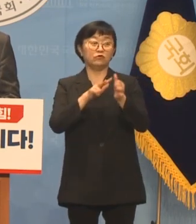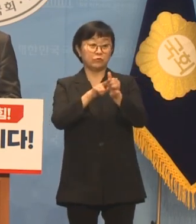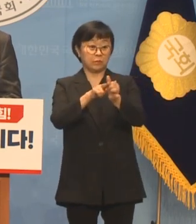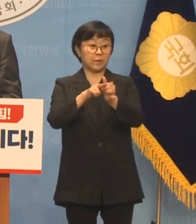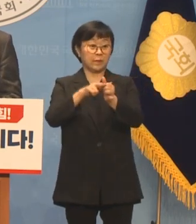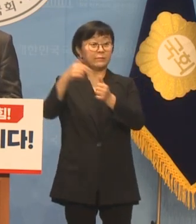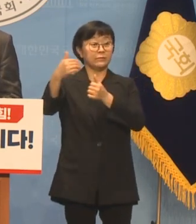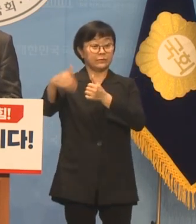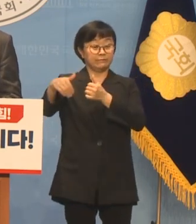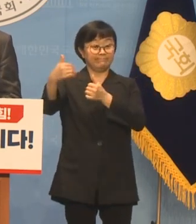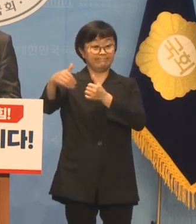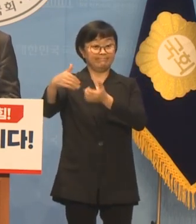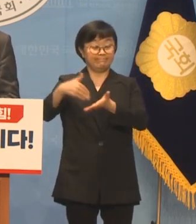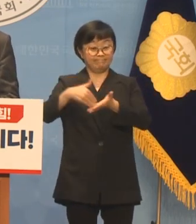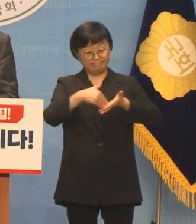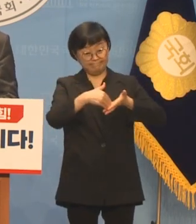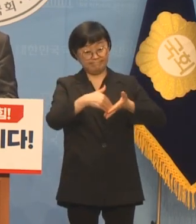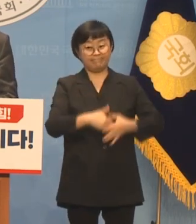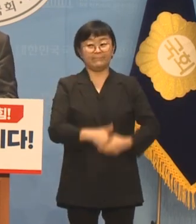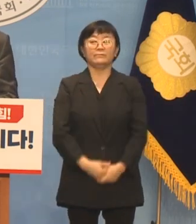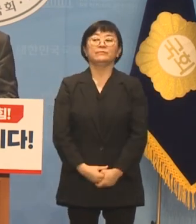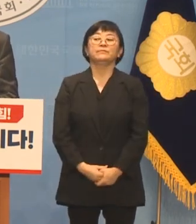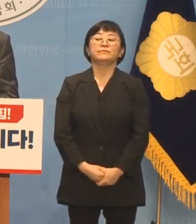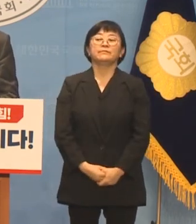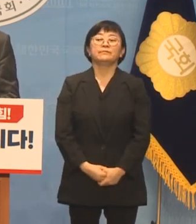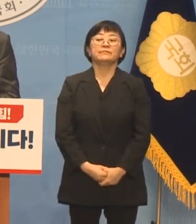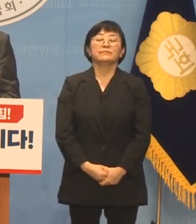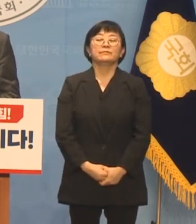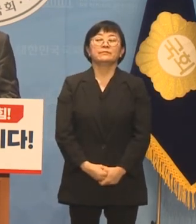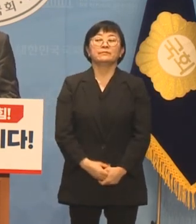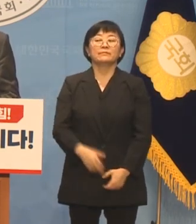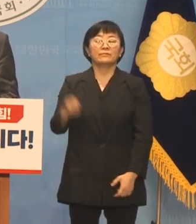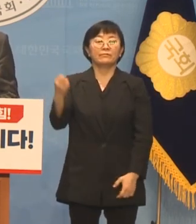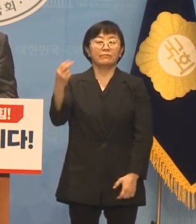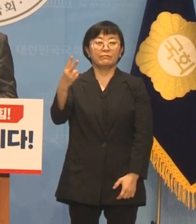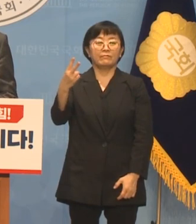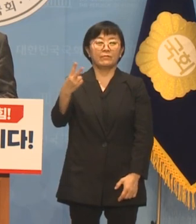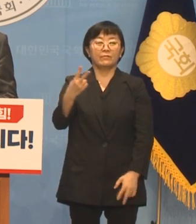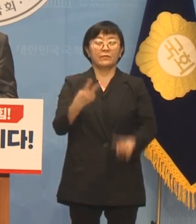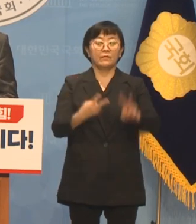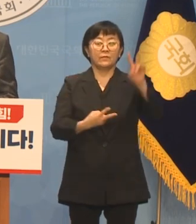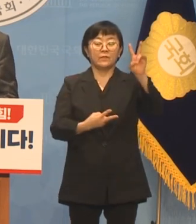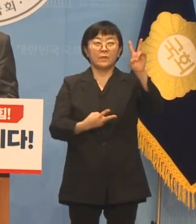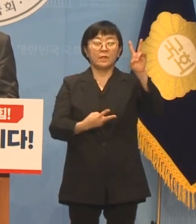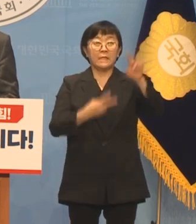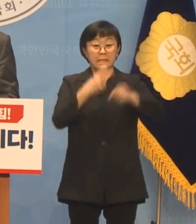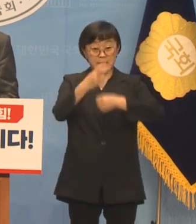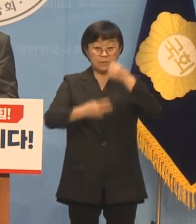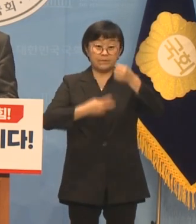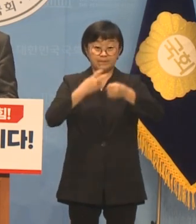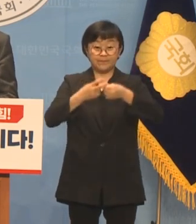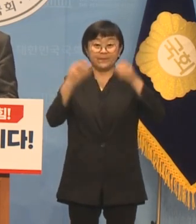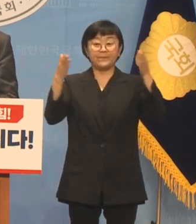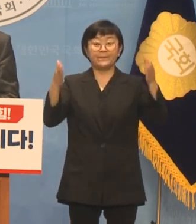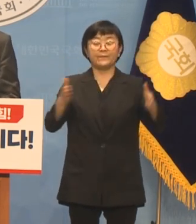출마해달라는 요청을 받았습니다. 그리고 지난 20여 년간의